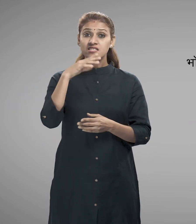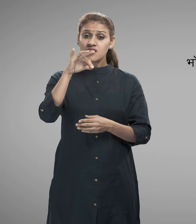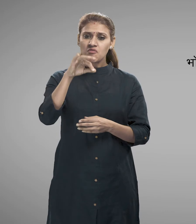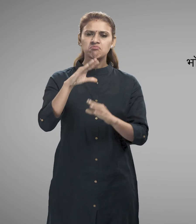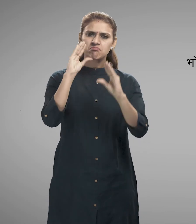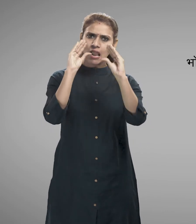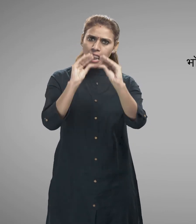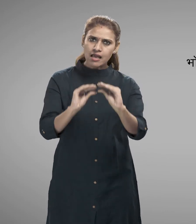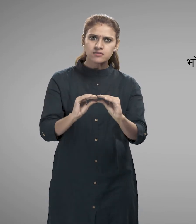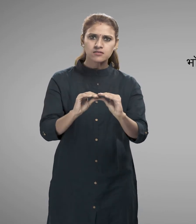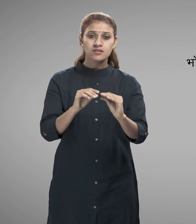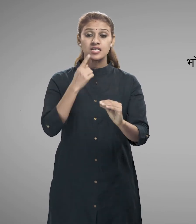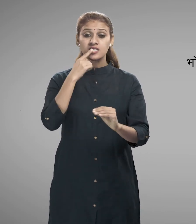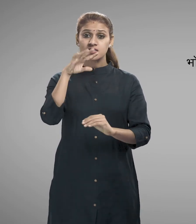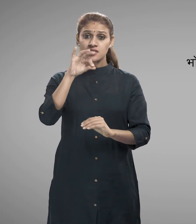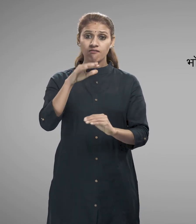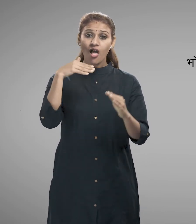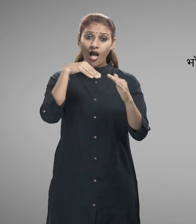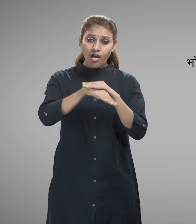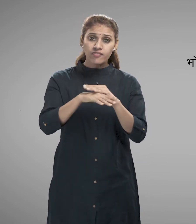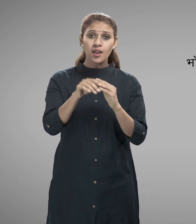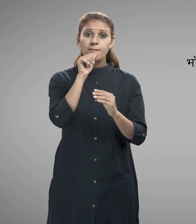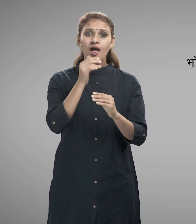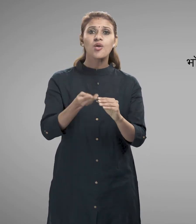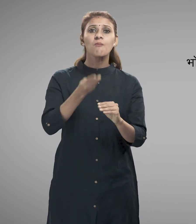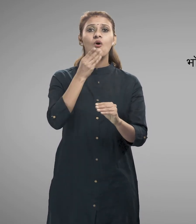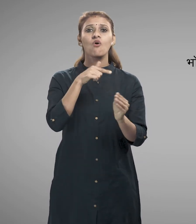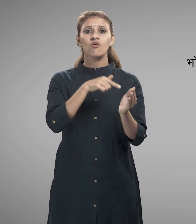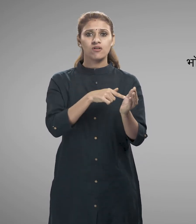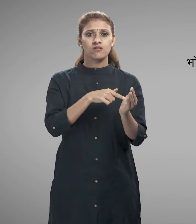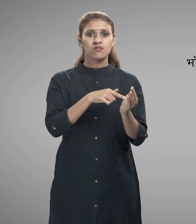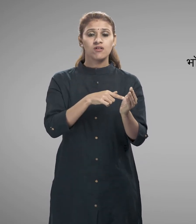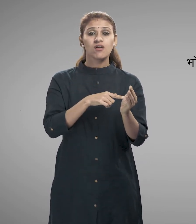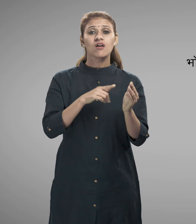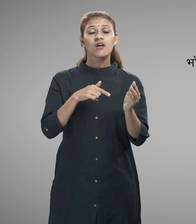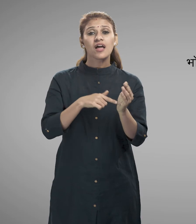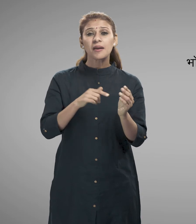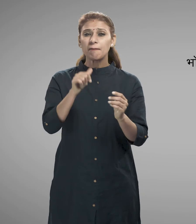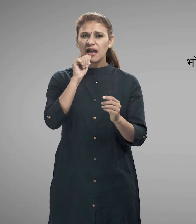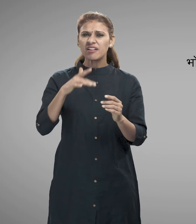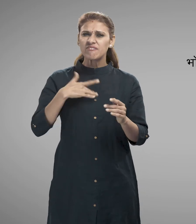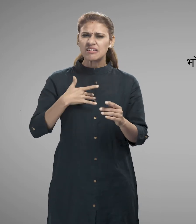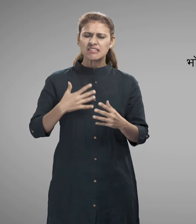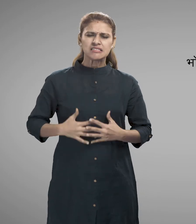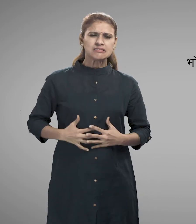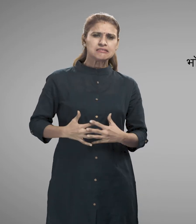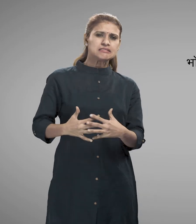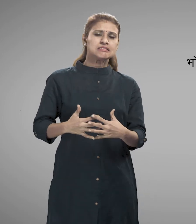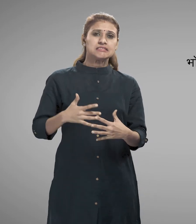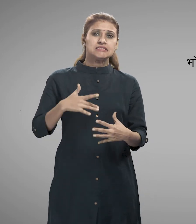भोजन में नमक की मात्रा कम करें। नमक से शरीर में पानी का अवरोधन होता है और शरीर फूला हुआ सा लगता है।